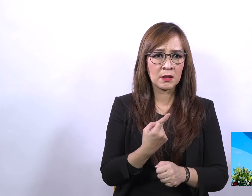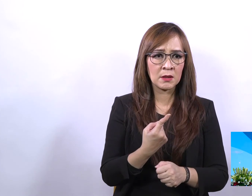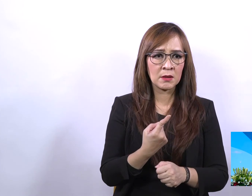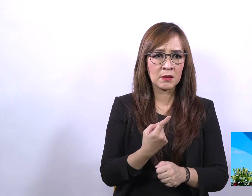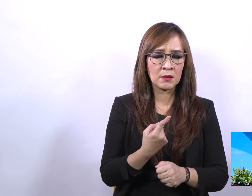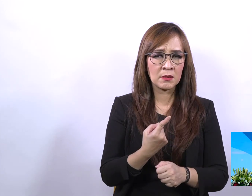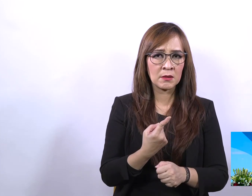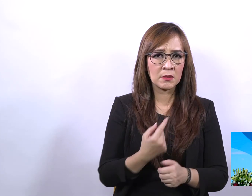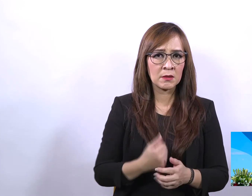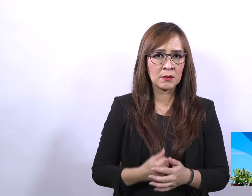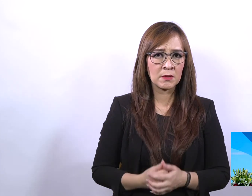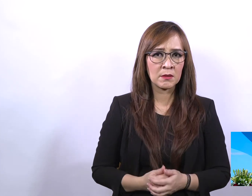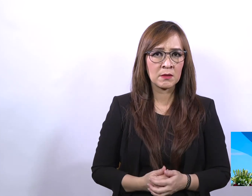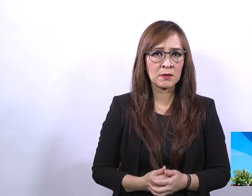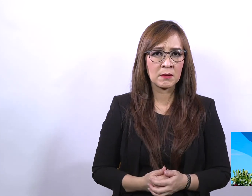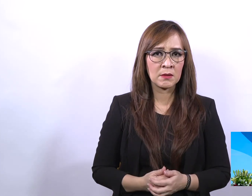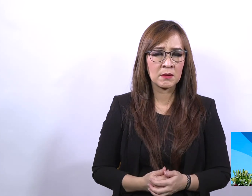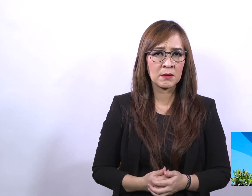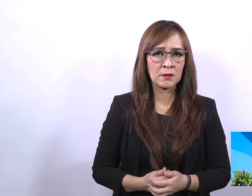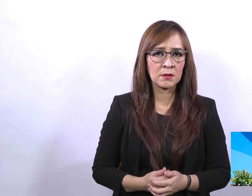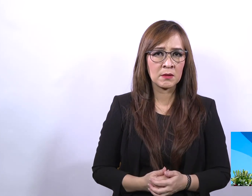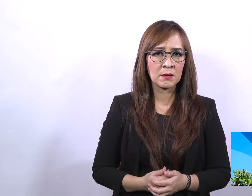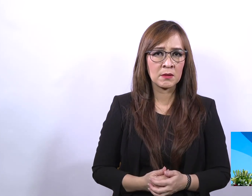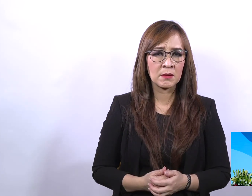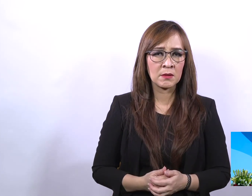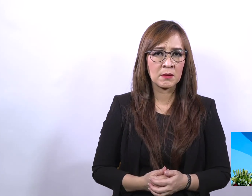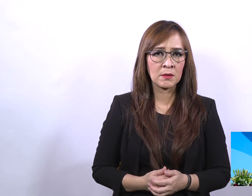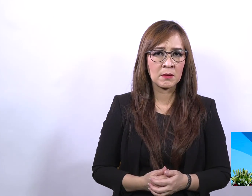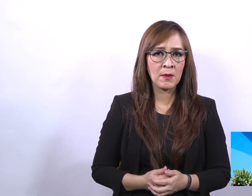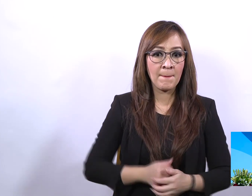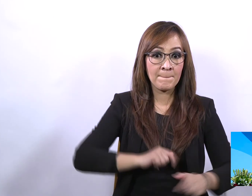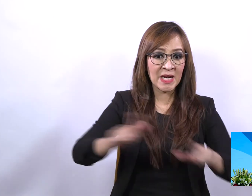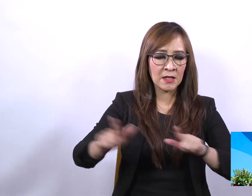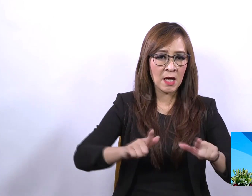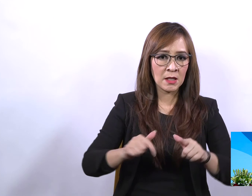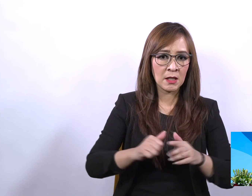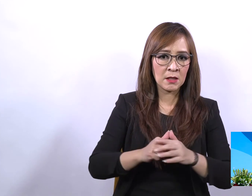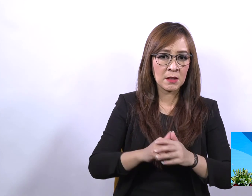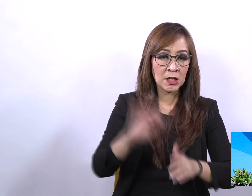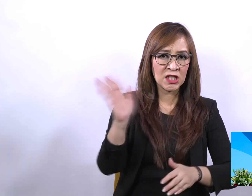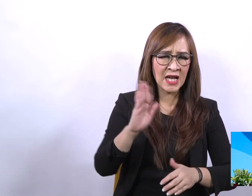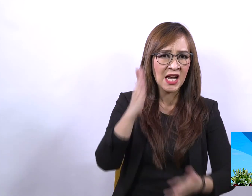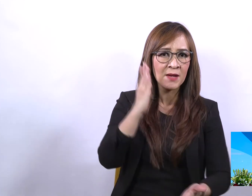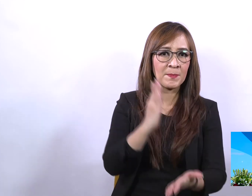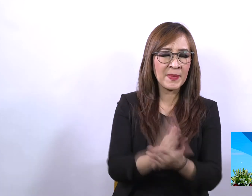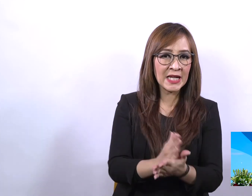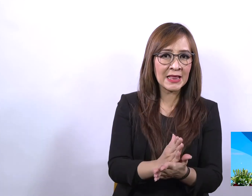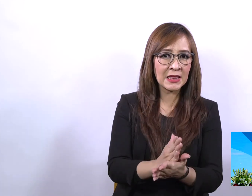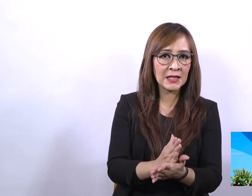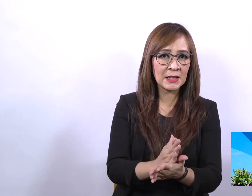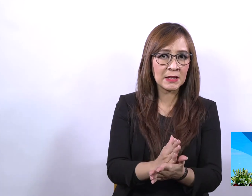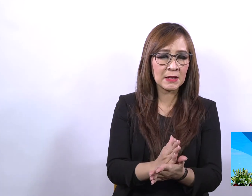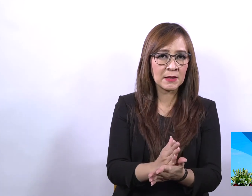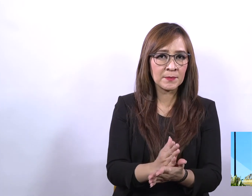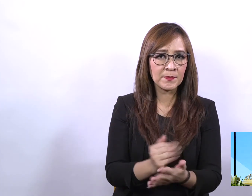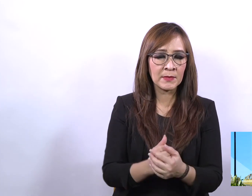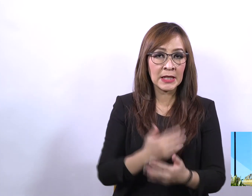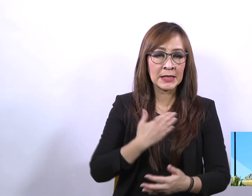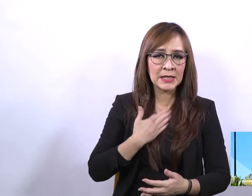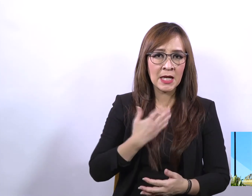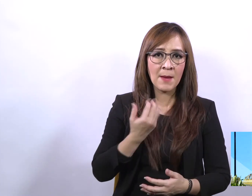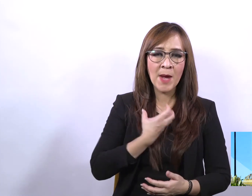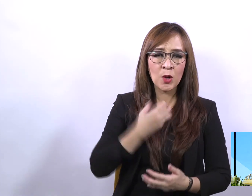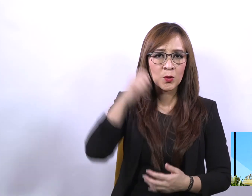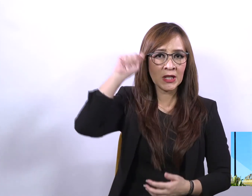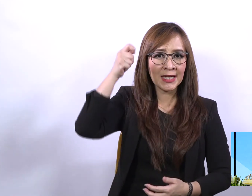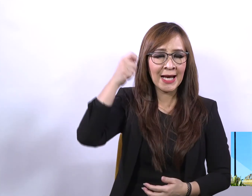Hai masakan kamu Hai mau mengakhiri dalam daging rendang pemain musik maju ke depan dan saya nyapo